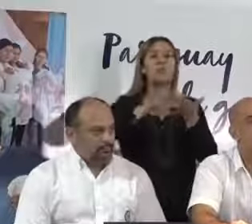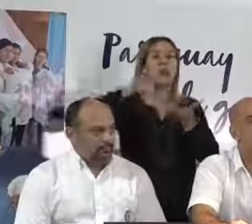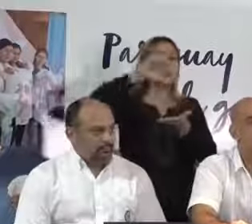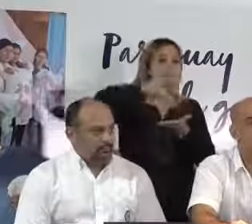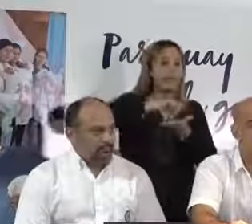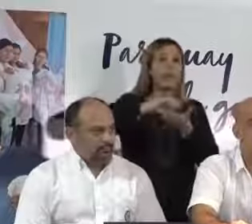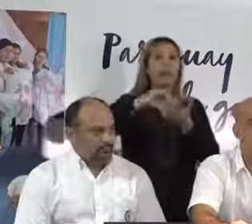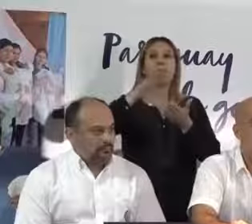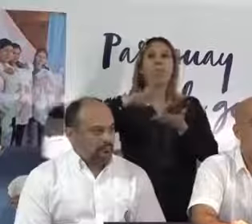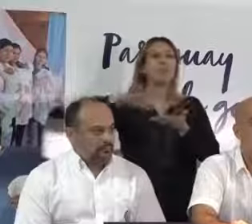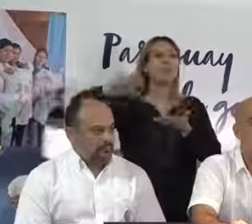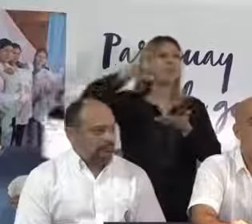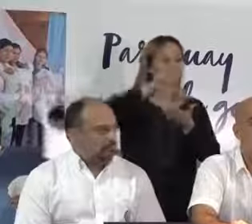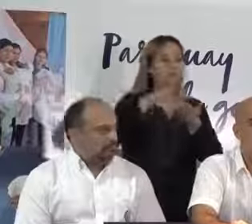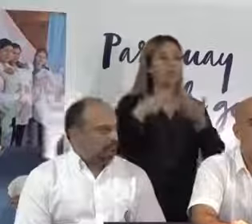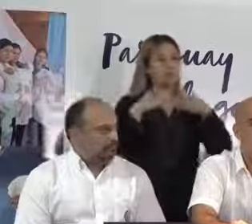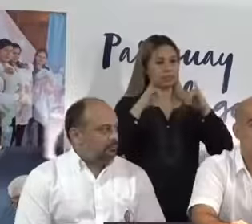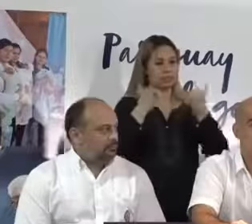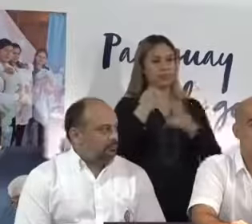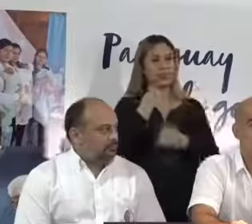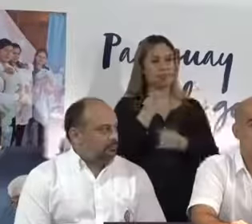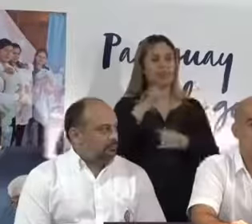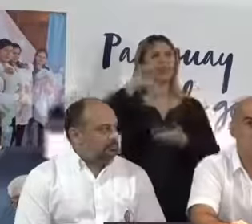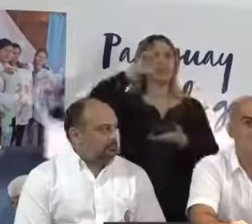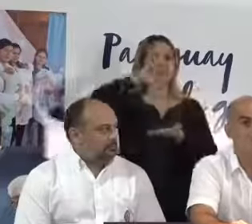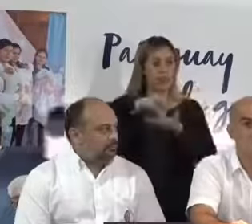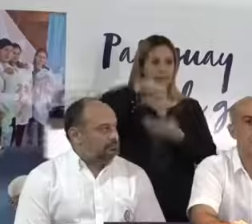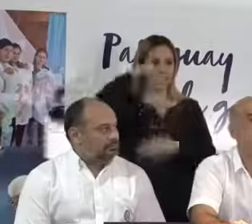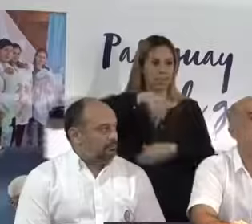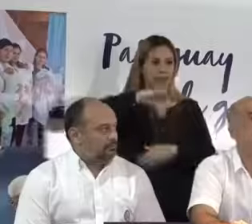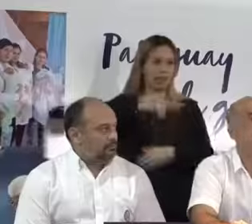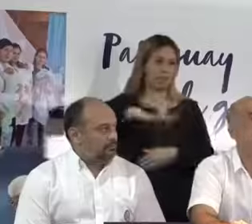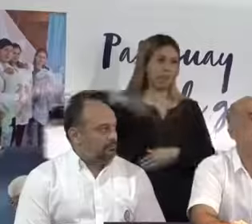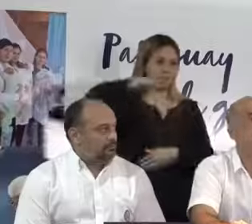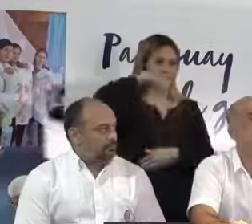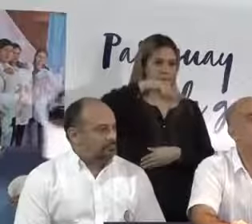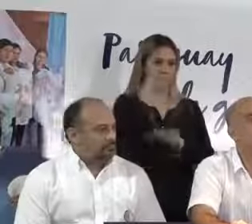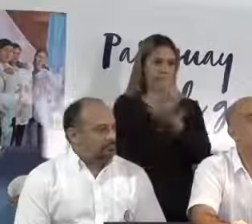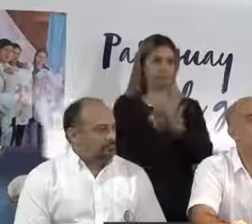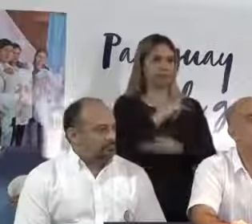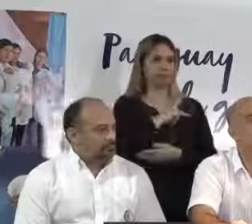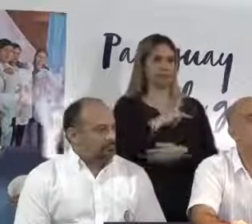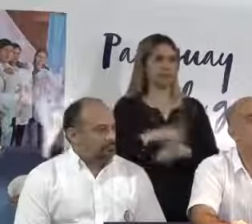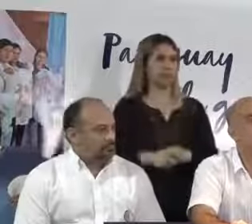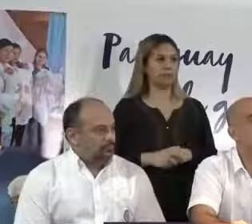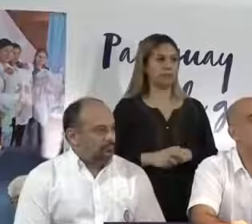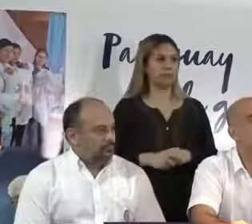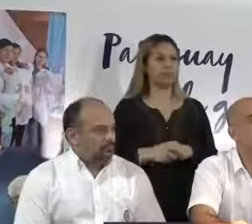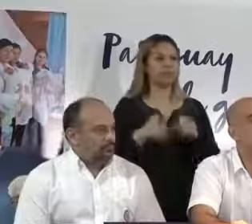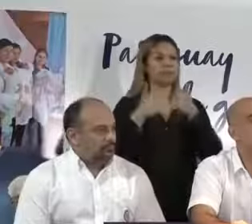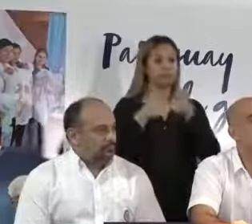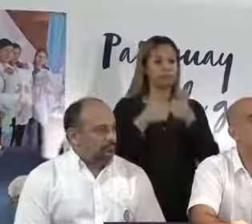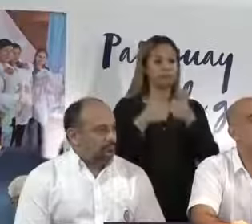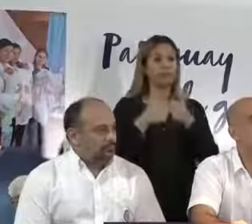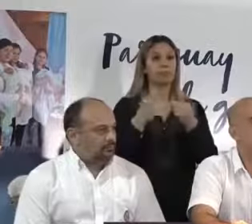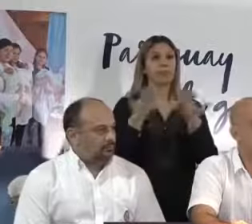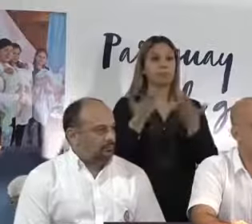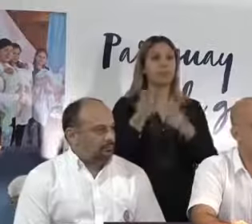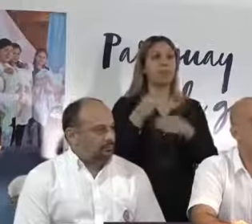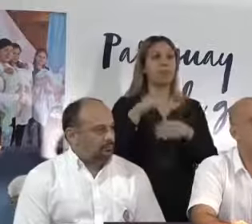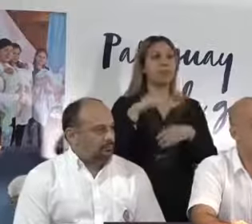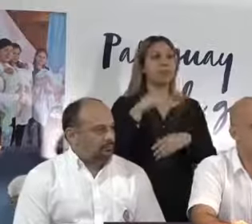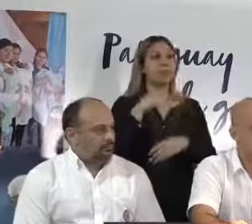sociedad. Sí, sí, lo he mencionado, es el departamento central. Vale, otra pregunta más. ¿Cómo se trata el coronavirus? ¿Realmente